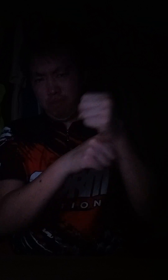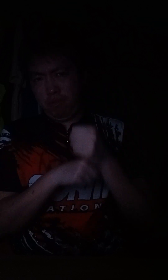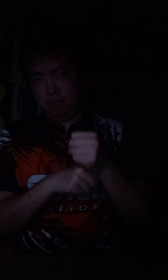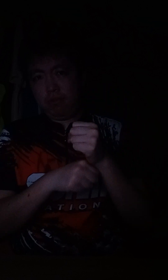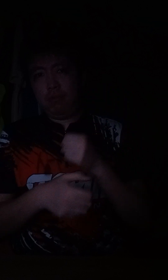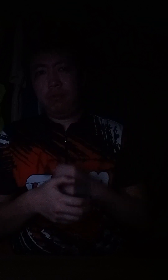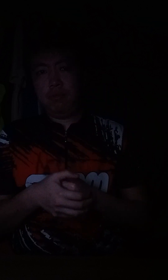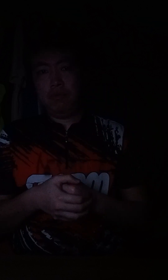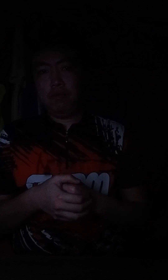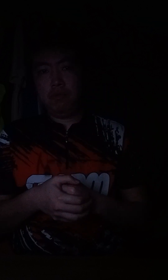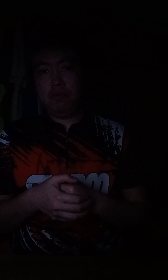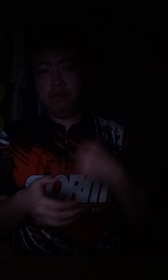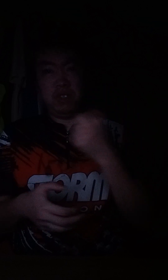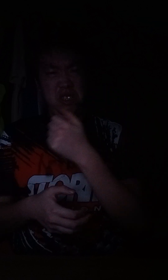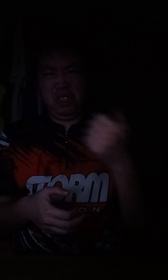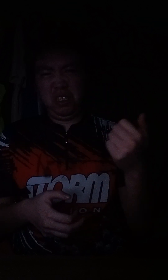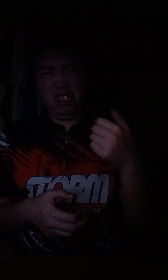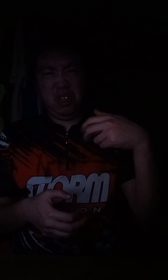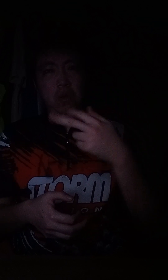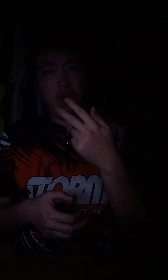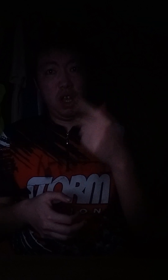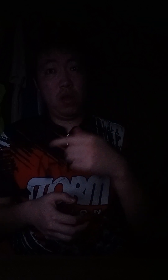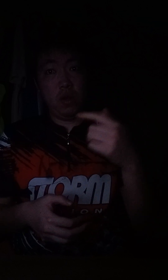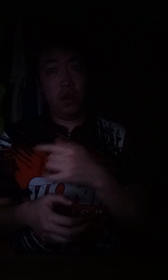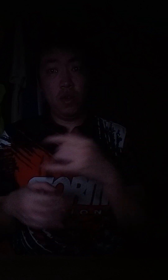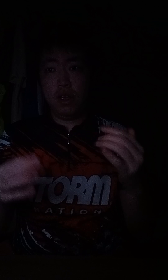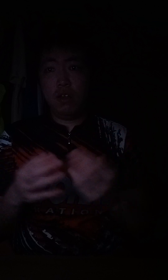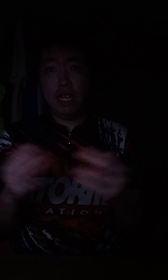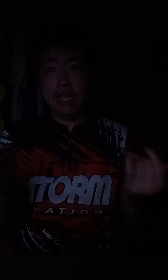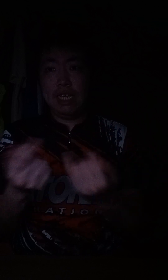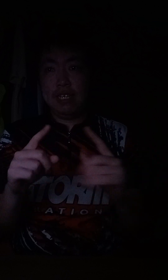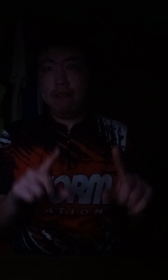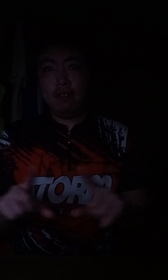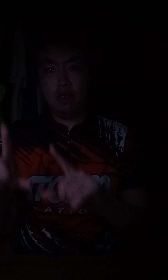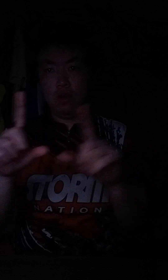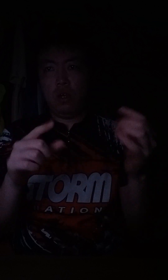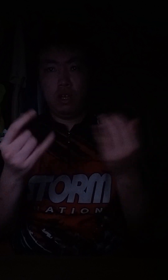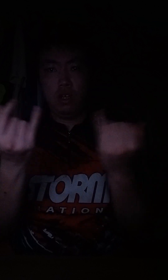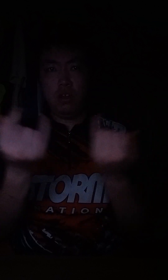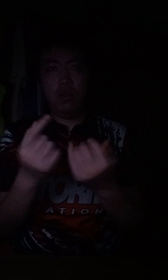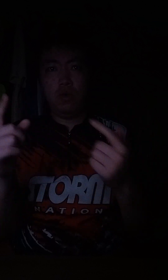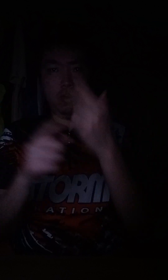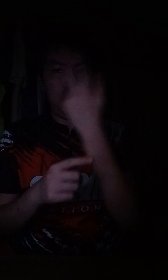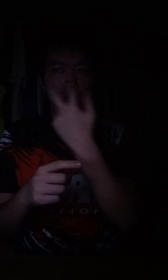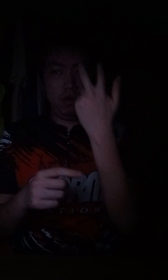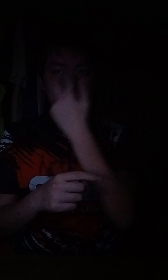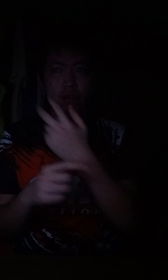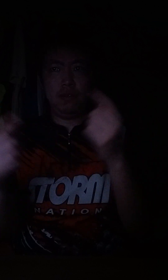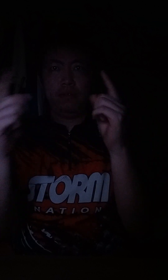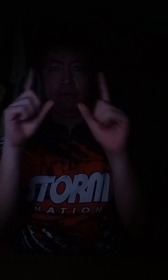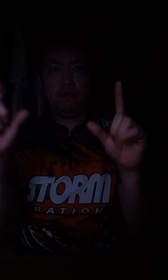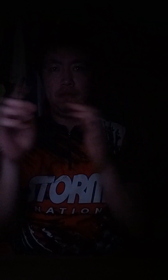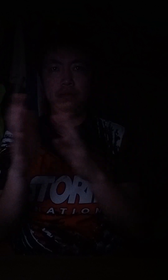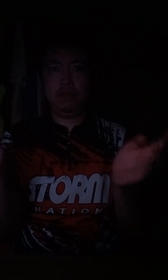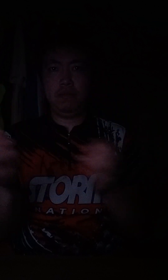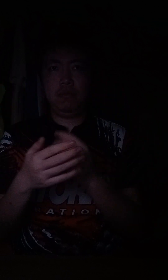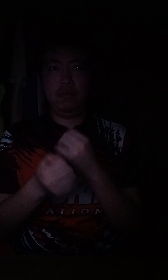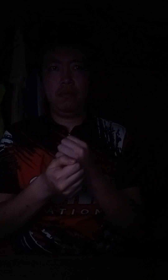체포했습니다. 경찰은 남성을 상대로 범행 동기와 피해자와의 관계 등을 조사하고 있습니다. MBC 뉴스